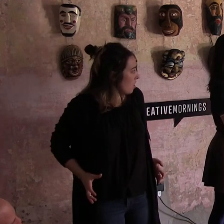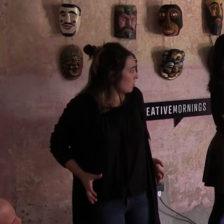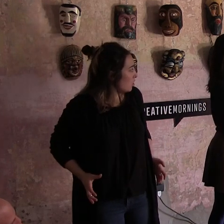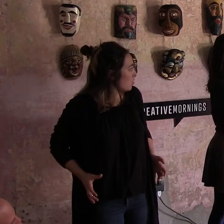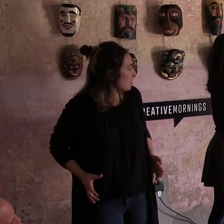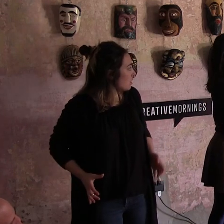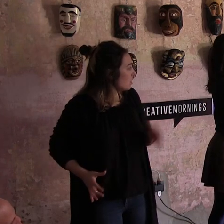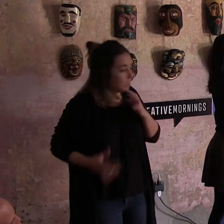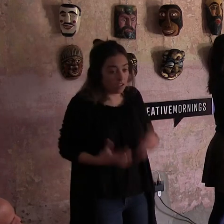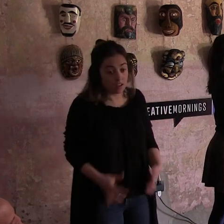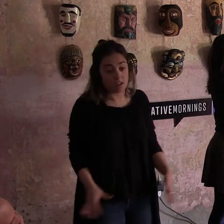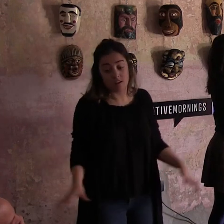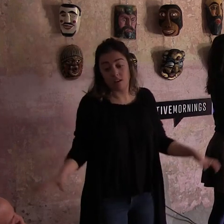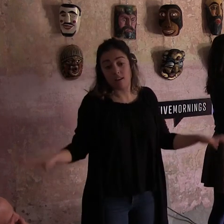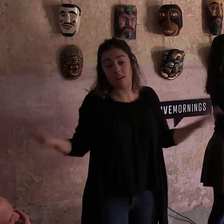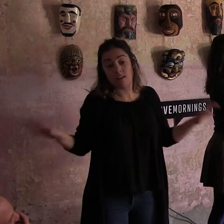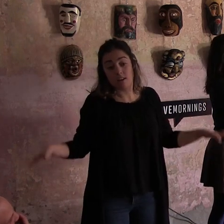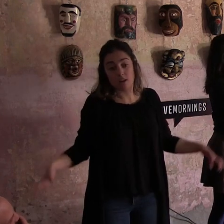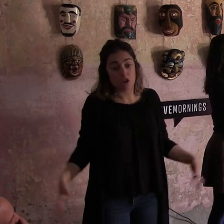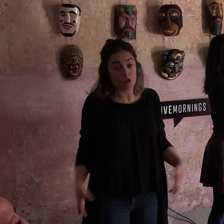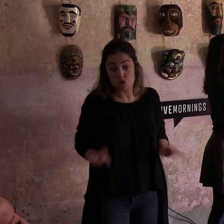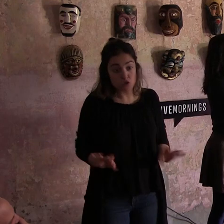y se cerraba solo.